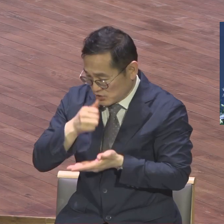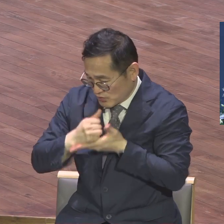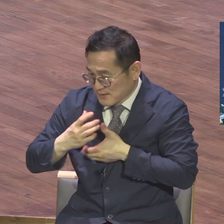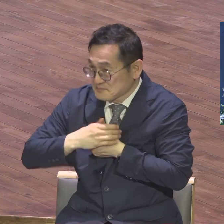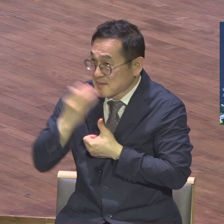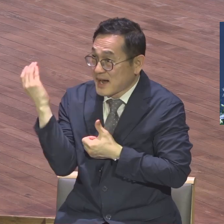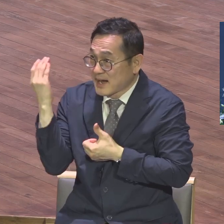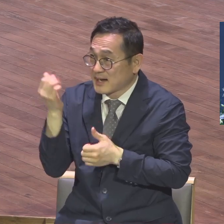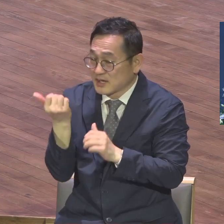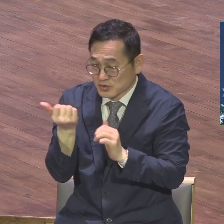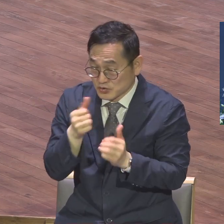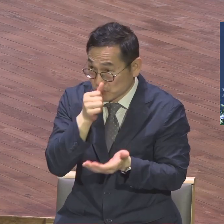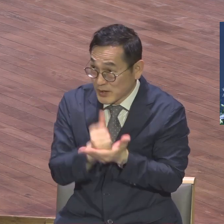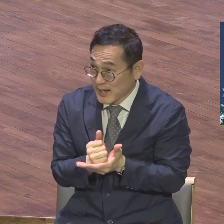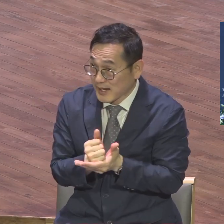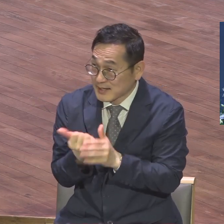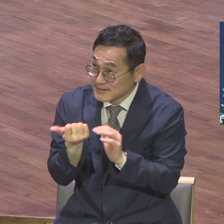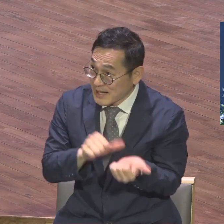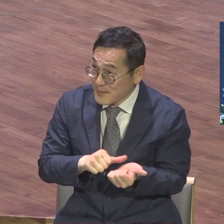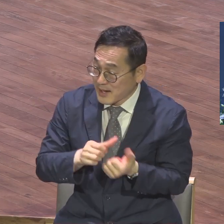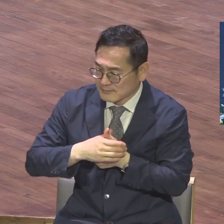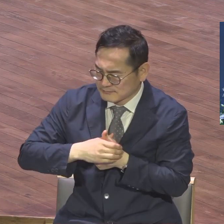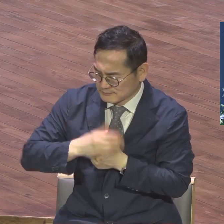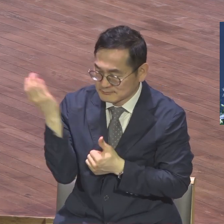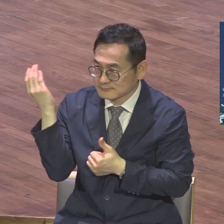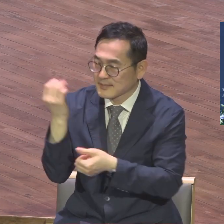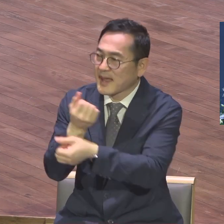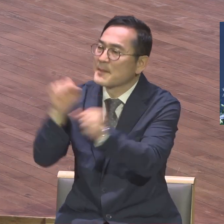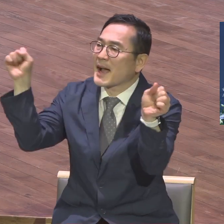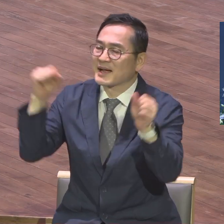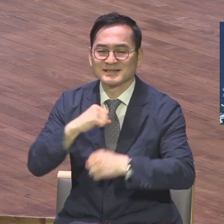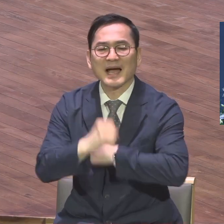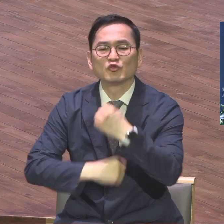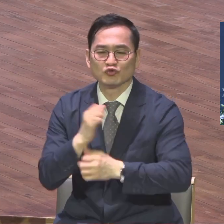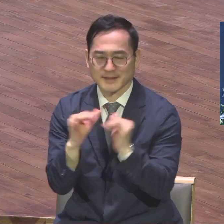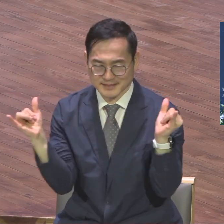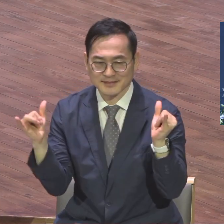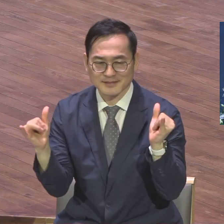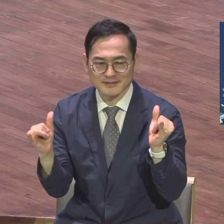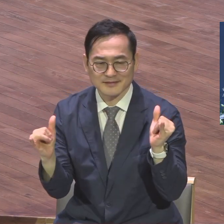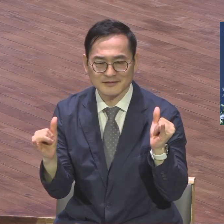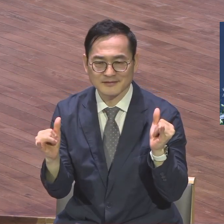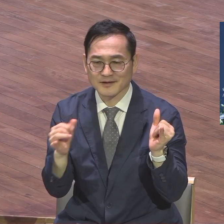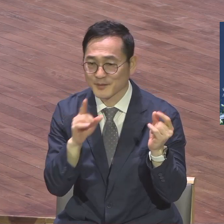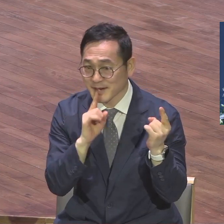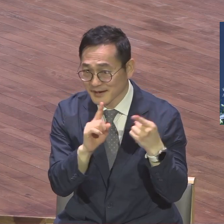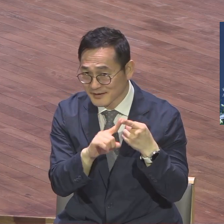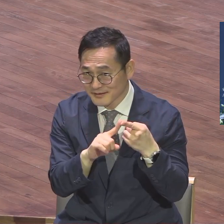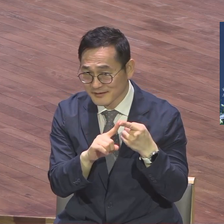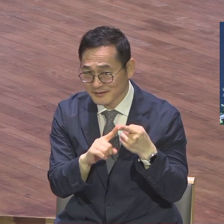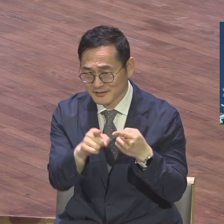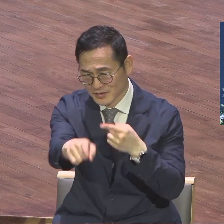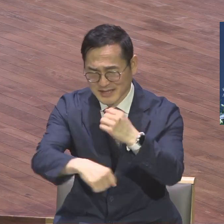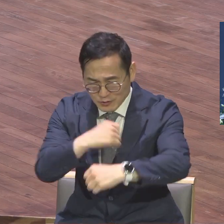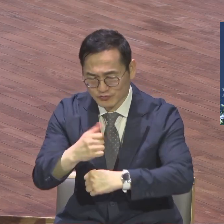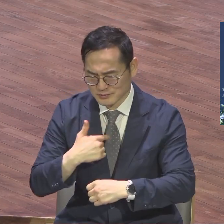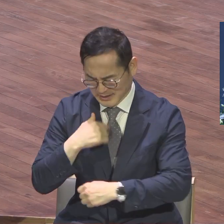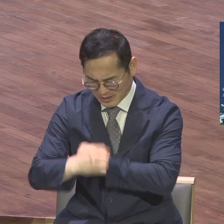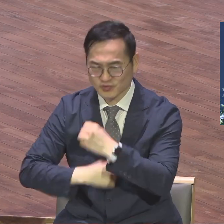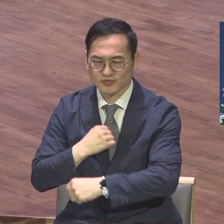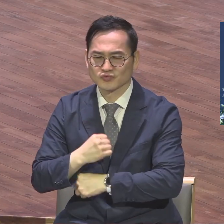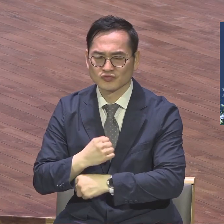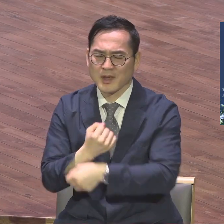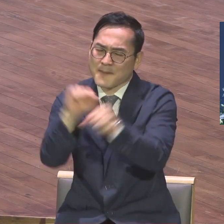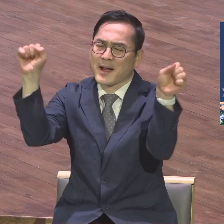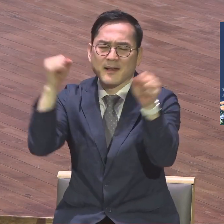사망의 권세에서 완전히 해방된 자유인이에요. 우리 자유입니다. 나 자유, 너 자유, 우리 자유. 그리스도